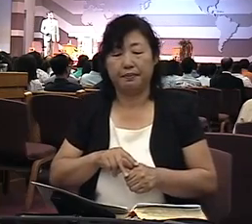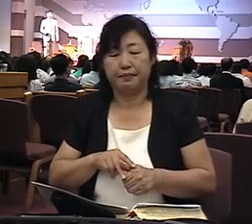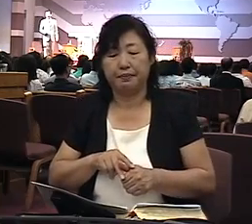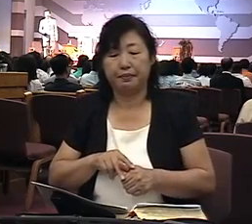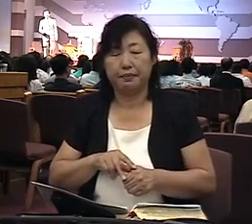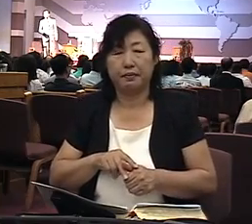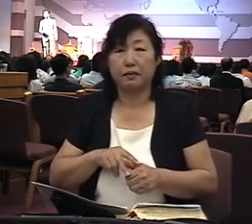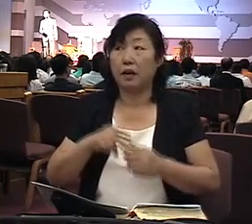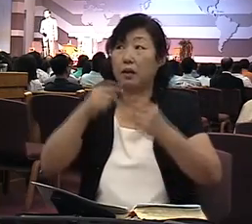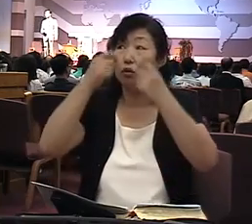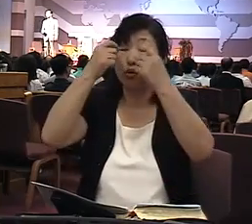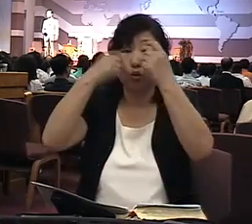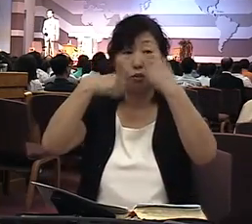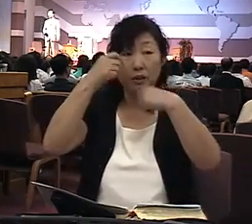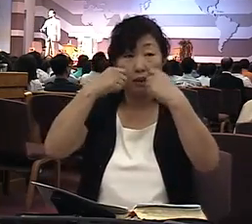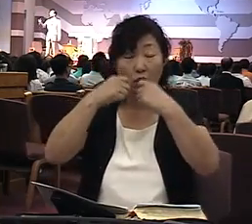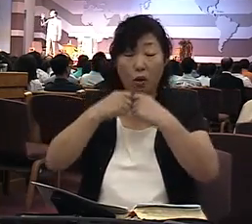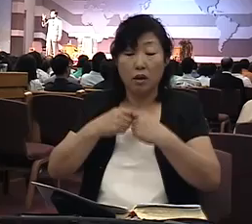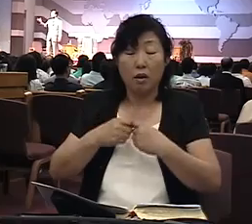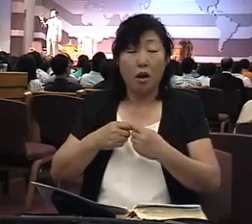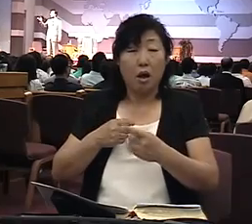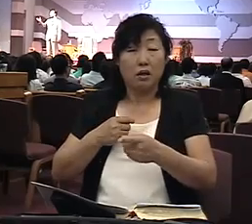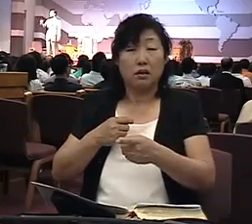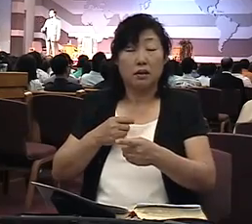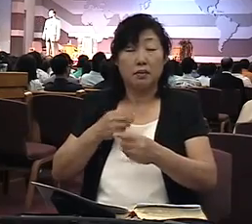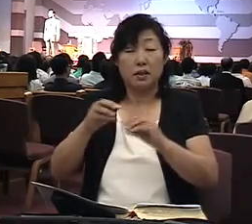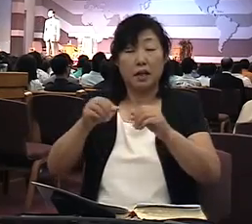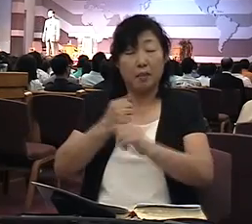눈물이 나더라고요. 어떻게 저렇게 훈련받을 수 있습니까?